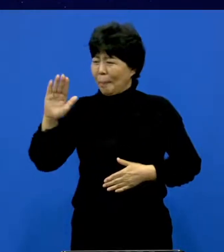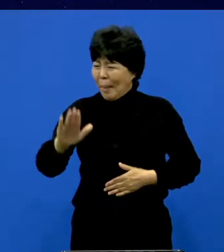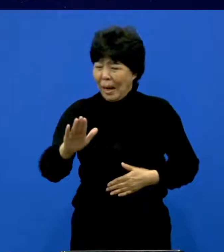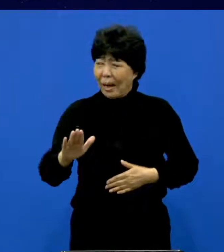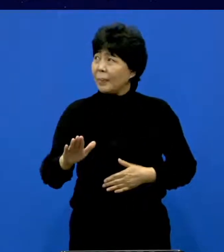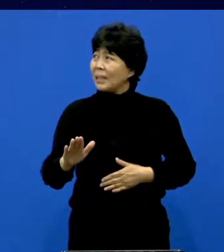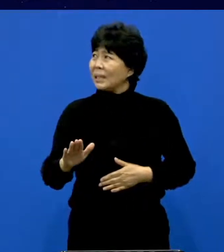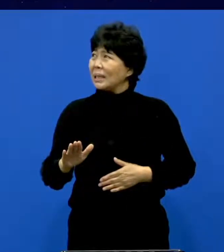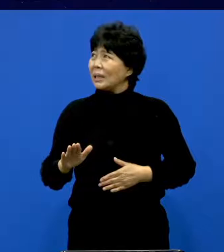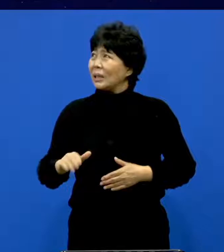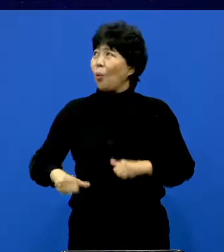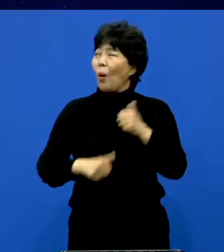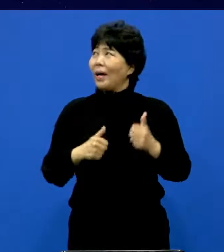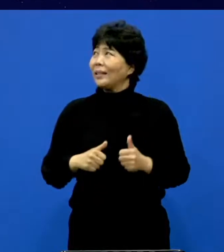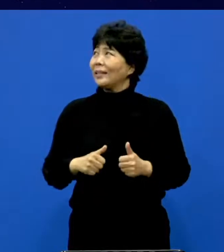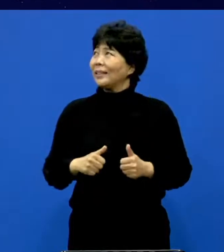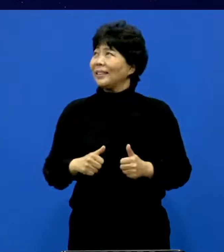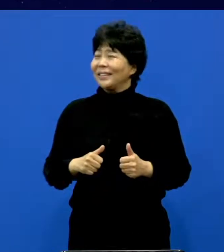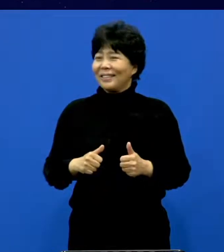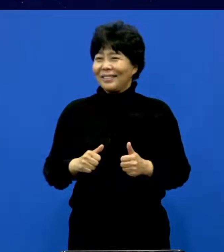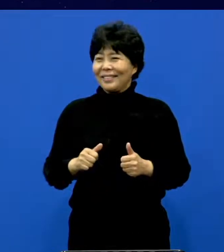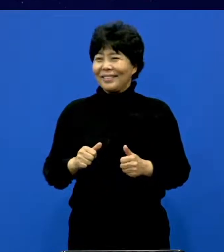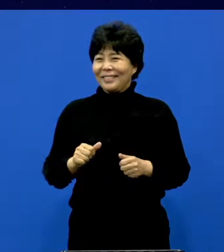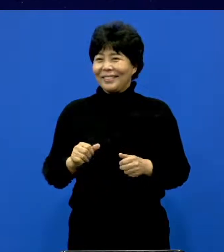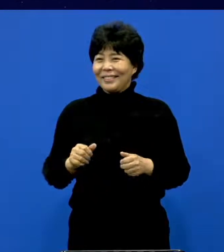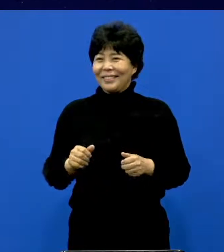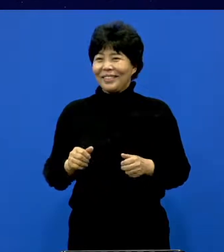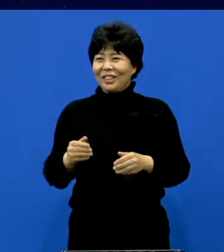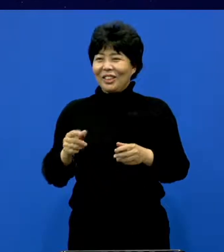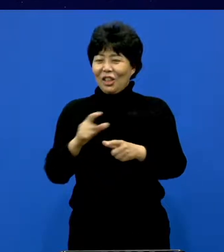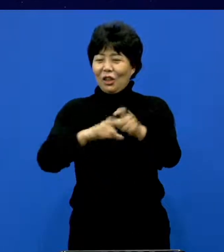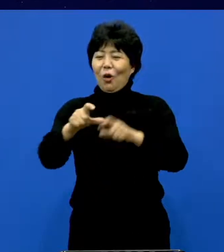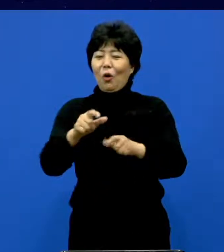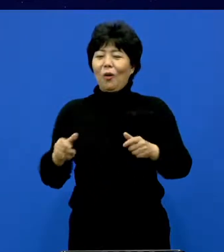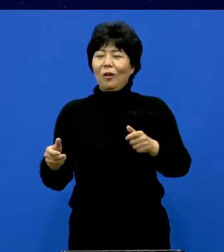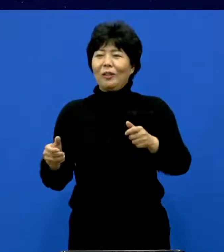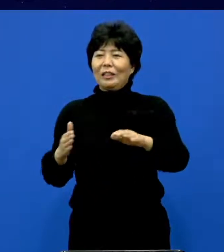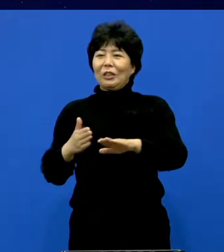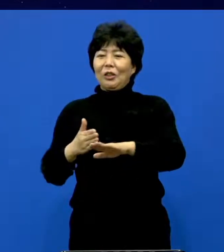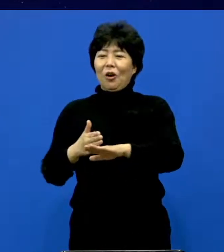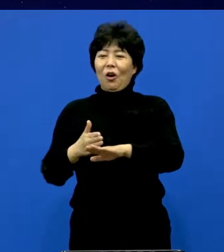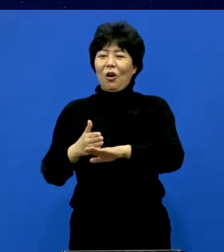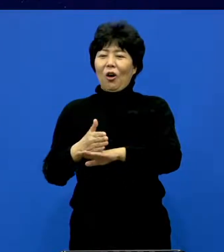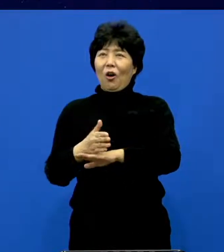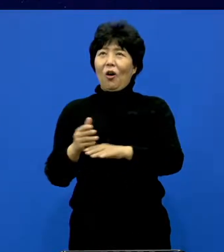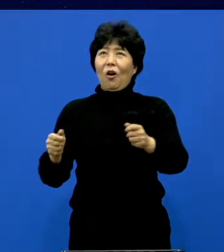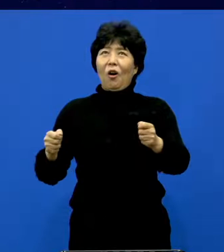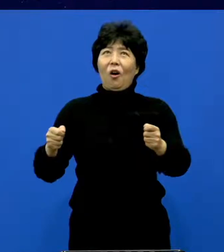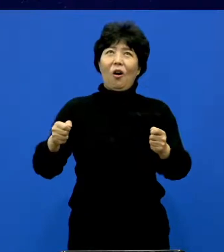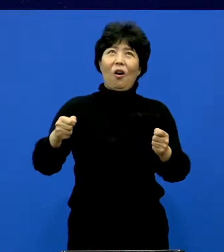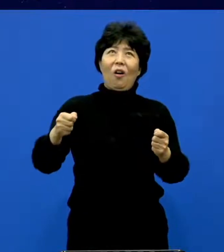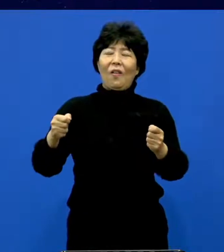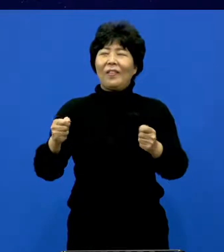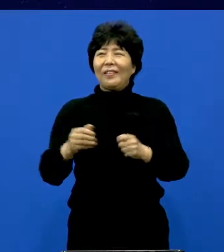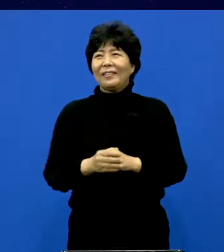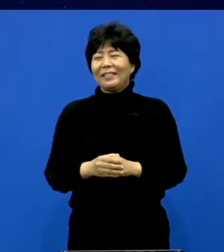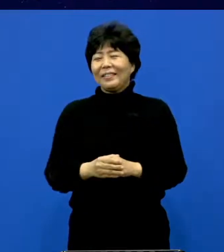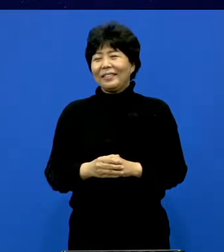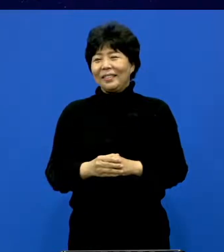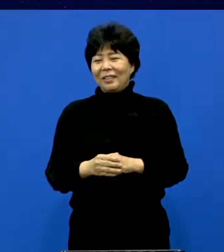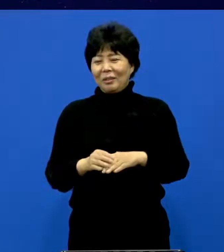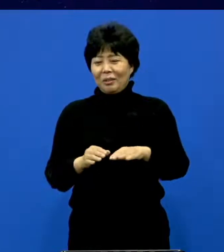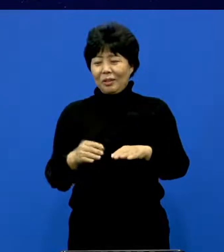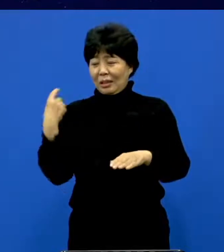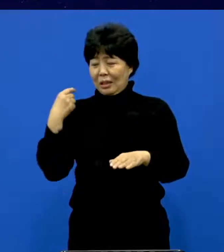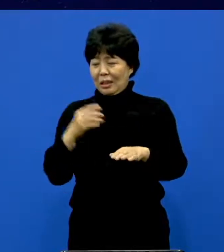그리고 가는데 누가 갑자기 팍 앞에 끼어들면은 나도 다시 가가지고 끼어들고 싶은 거예요. 이 죄성이에요, 죄성.